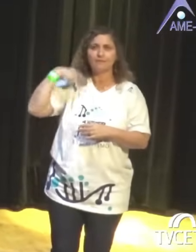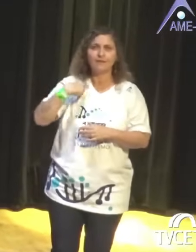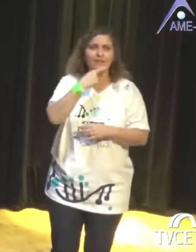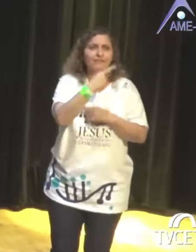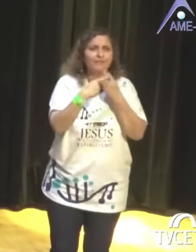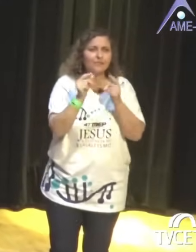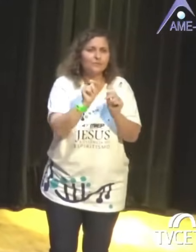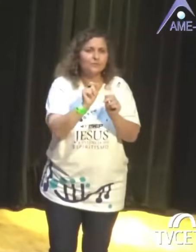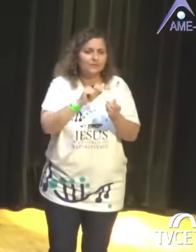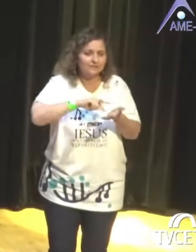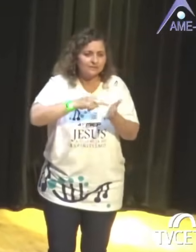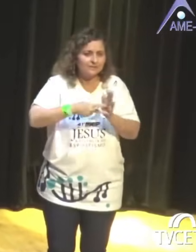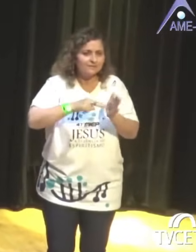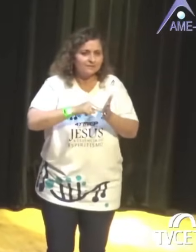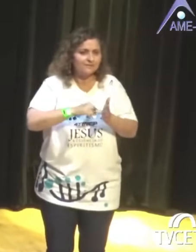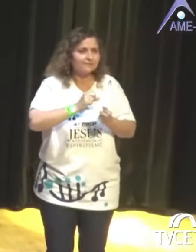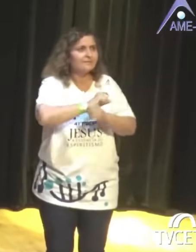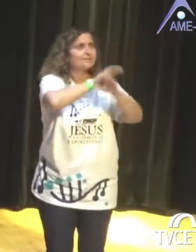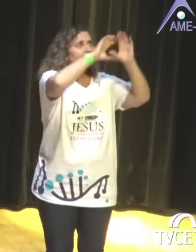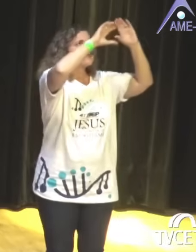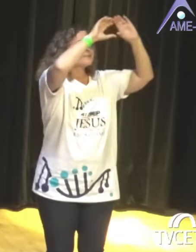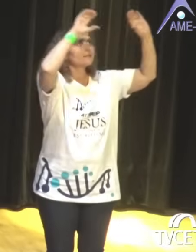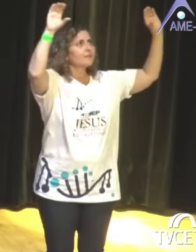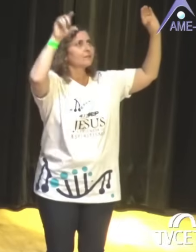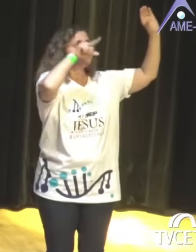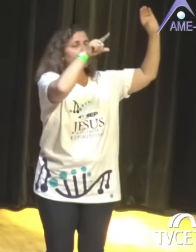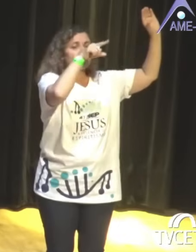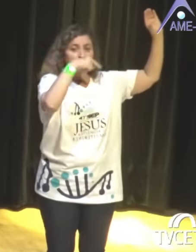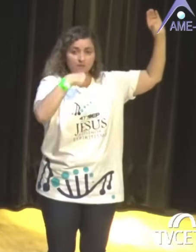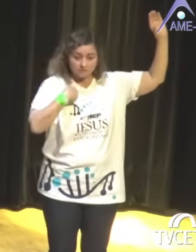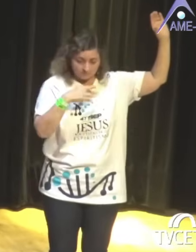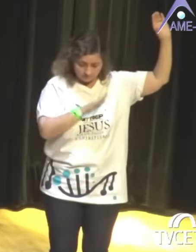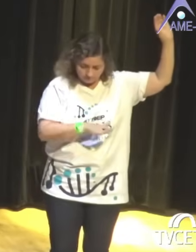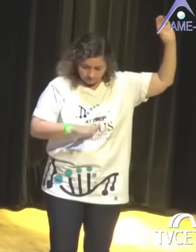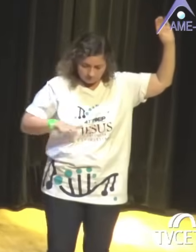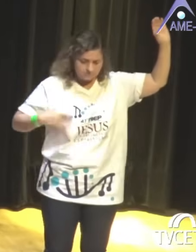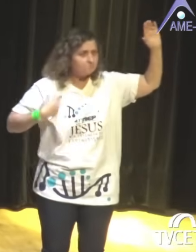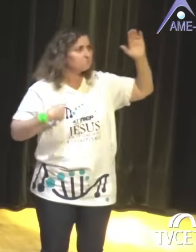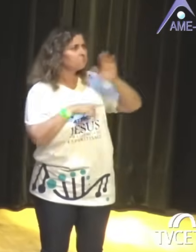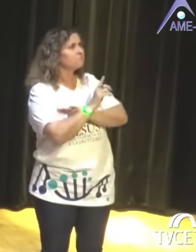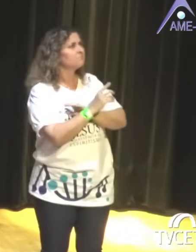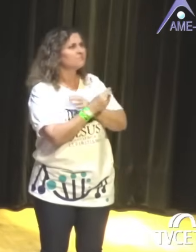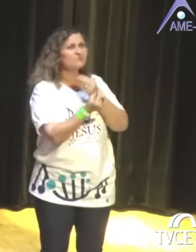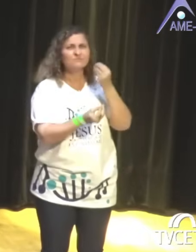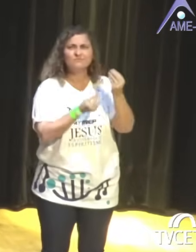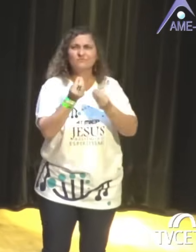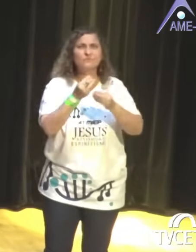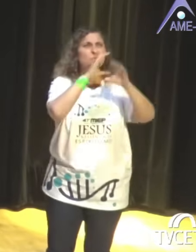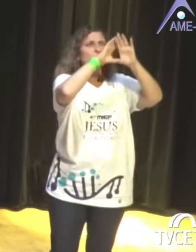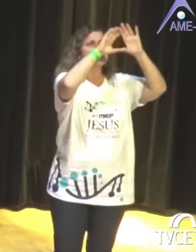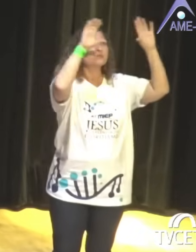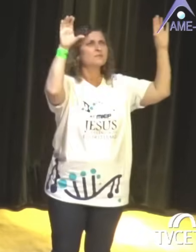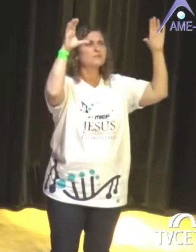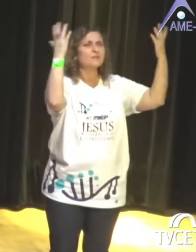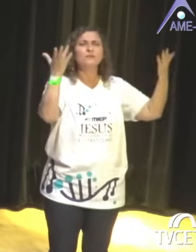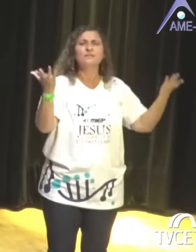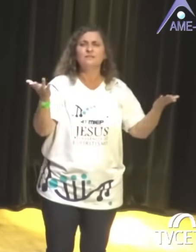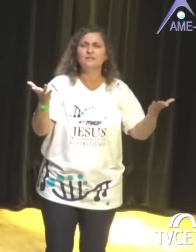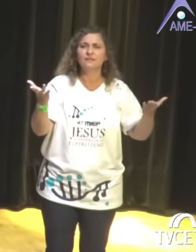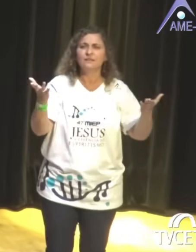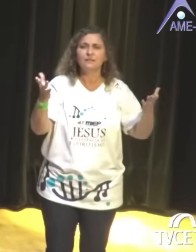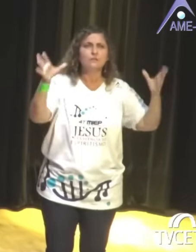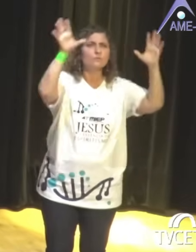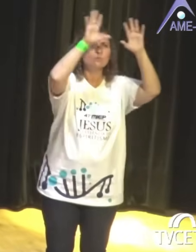céu e como toda criança você pergunta mas como é que é o céu ah um negócio assim parece uma nuvem uma